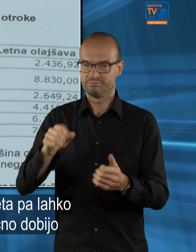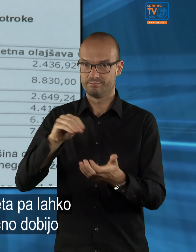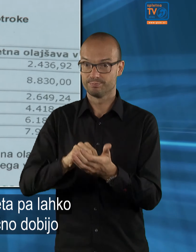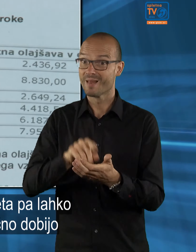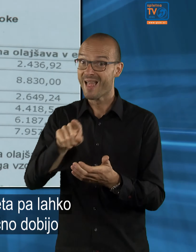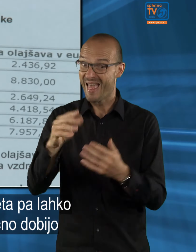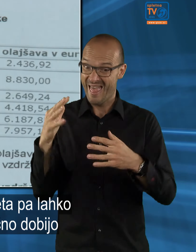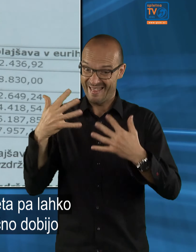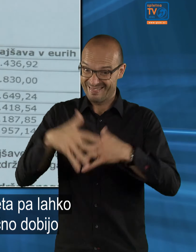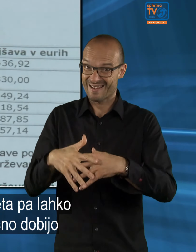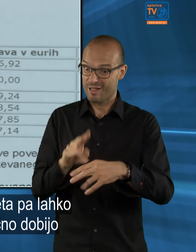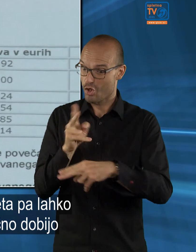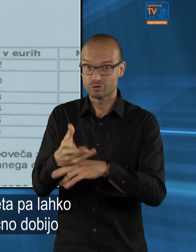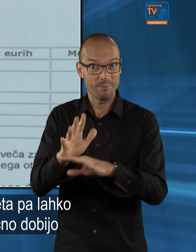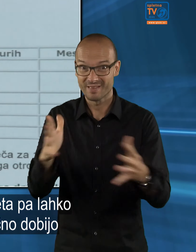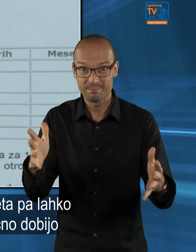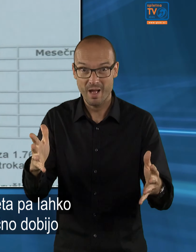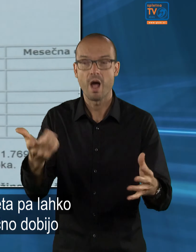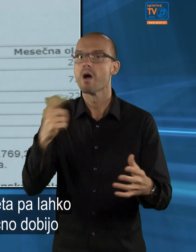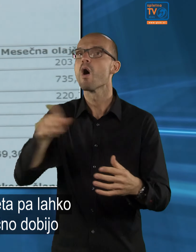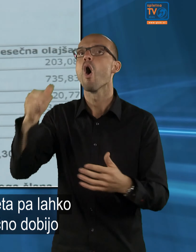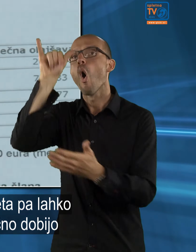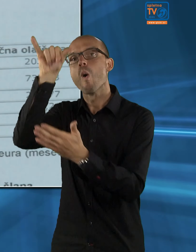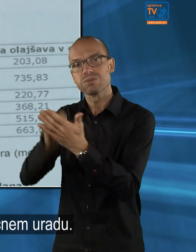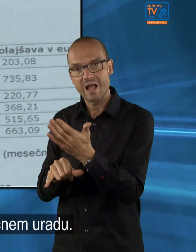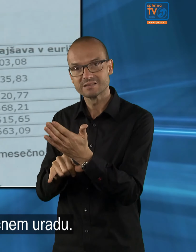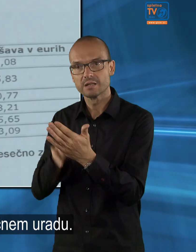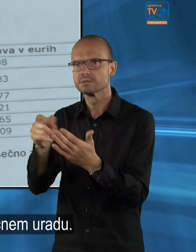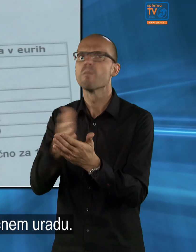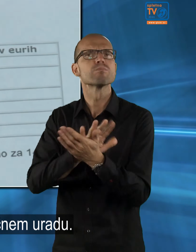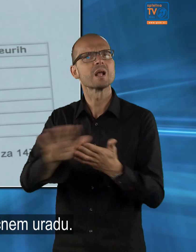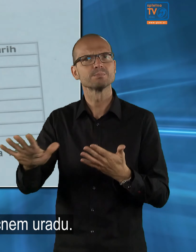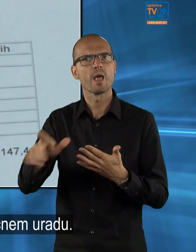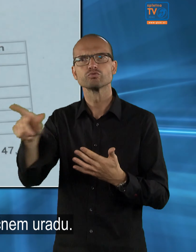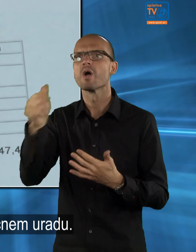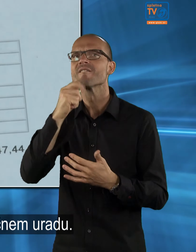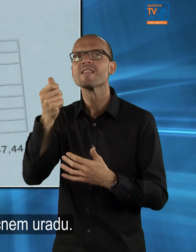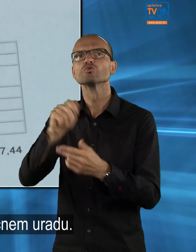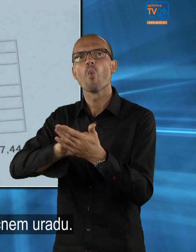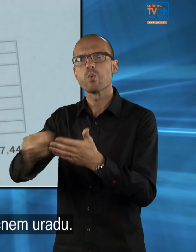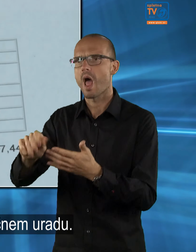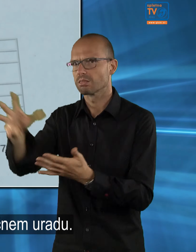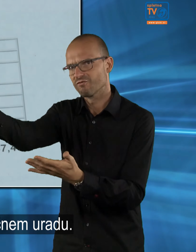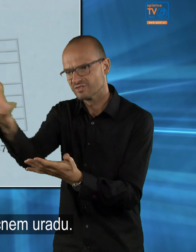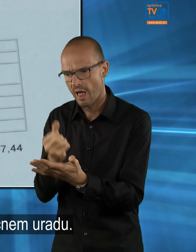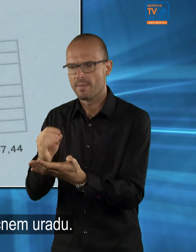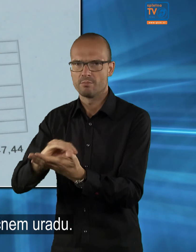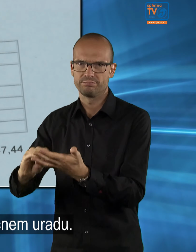interneta, pa lahko ta obrazec seveda brezplačno dobijo na kateremkoli finančnem uradu.